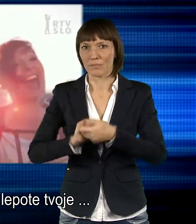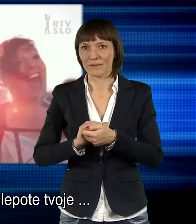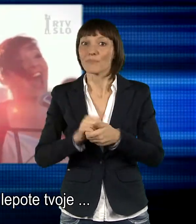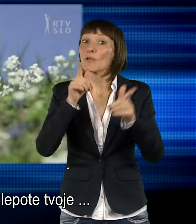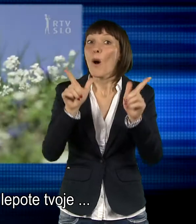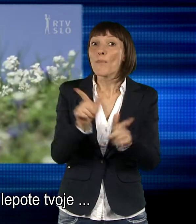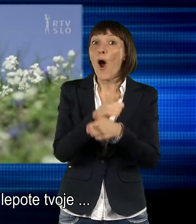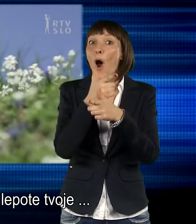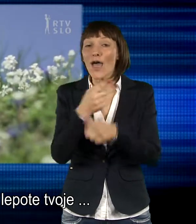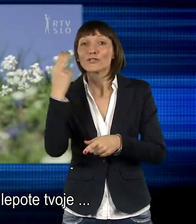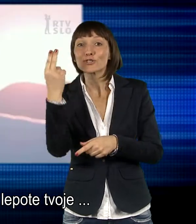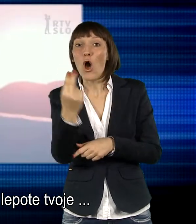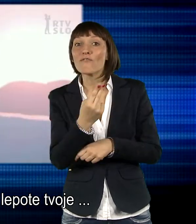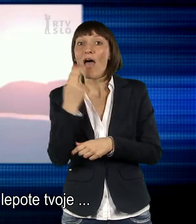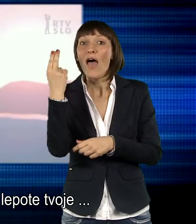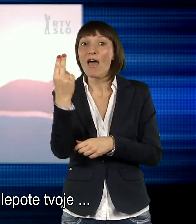Slovenija,